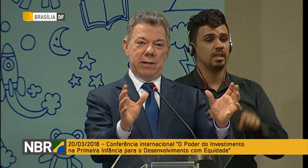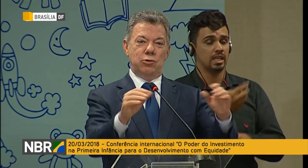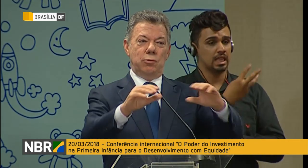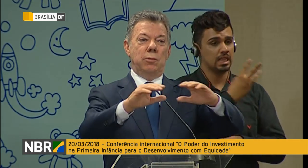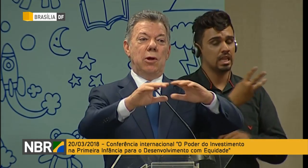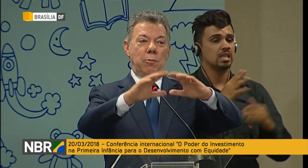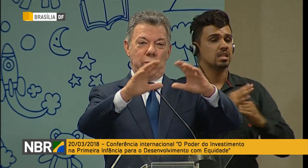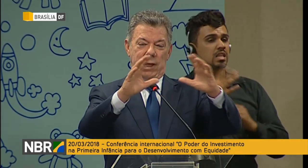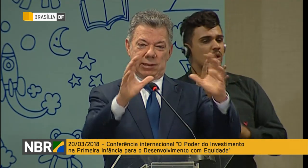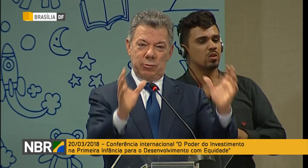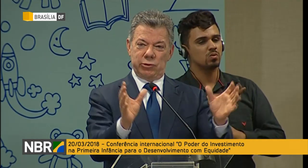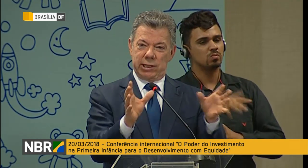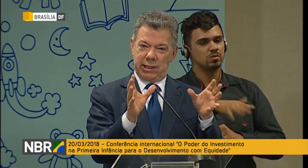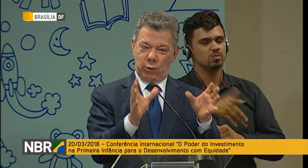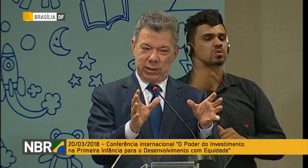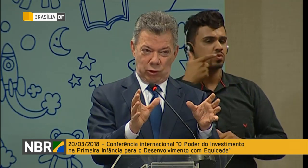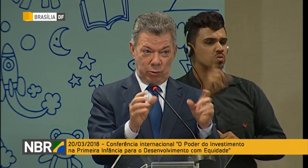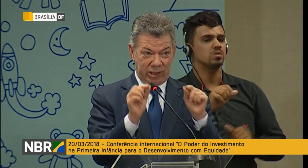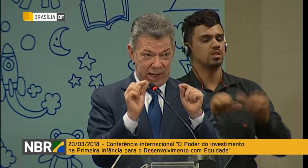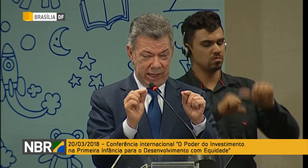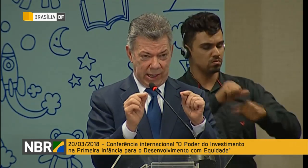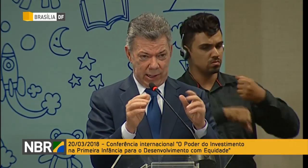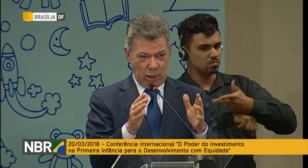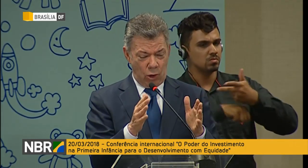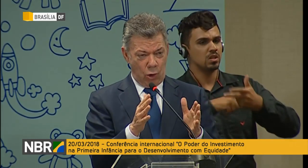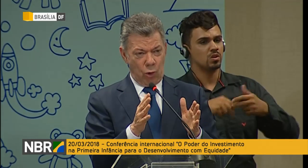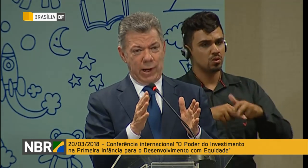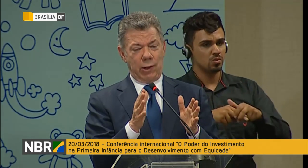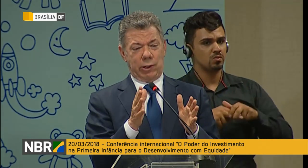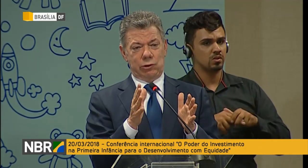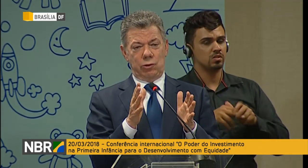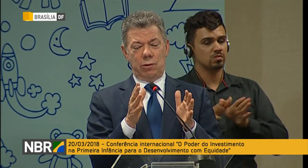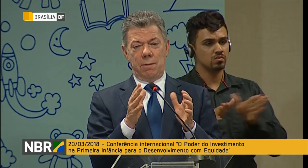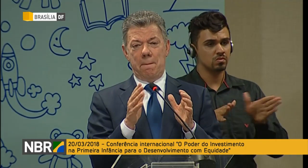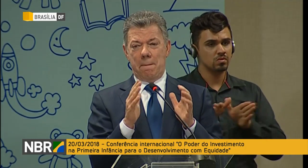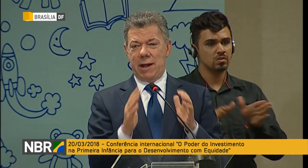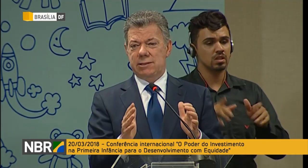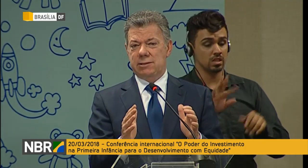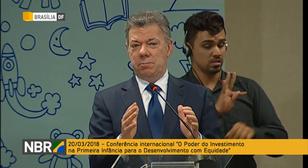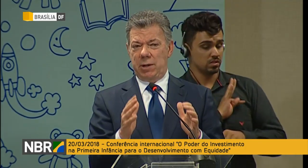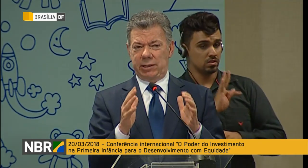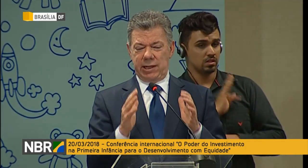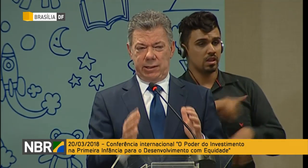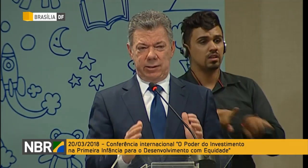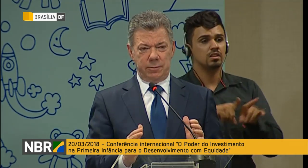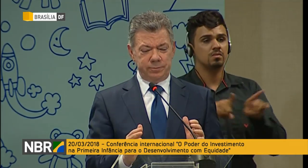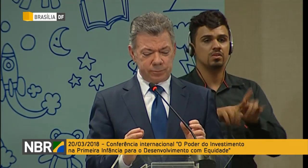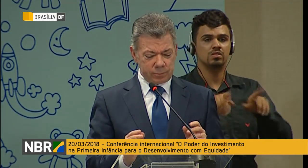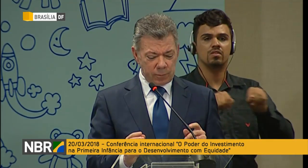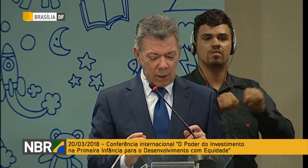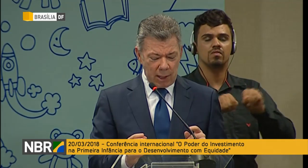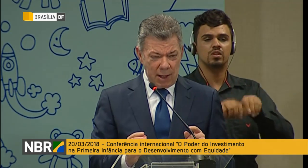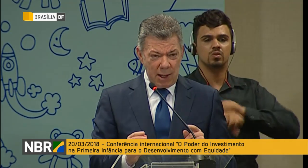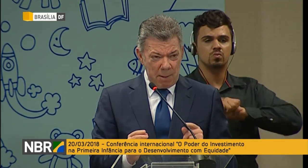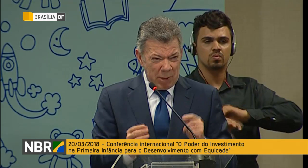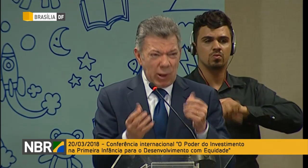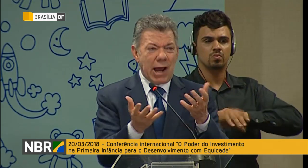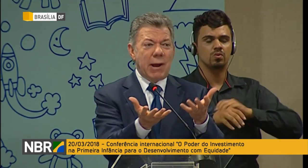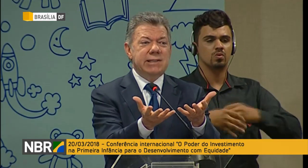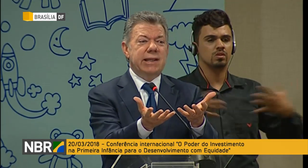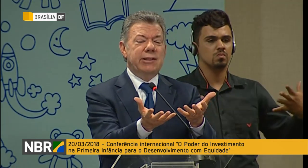Porque nós reformulamos, refizemos essa parte de educação técnica e fizemos dela uma educação mais